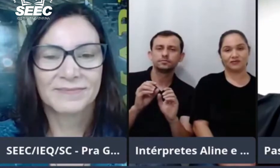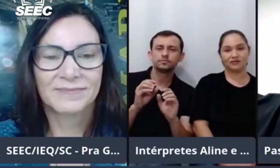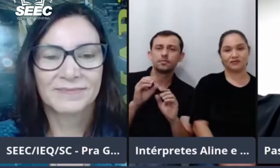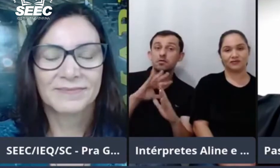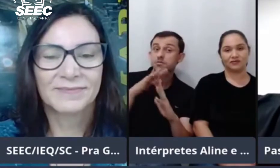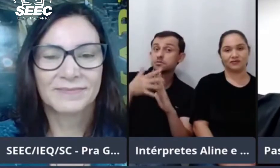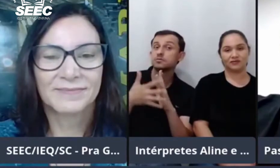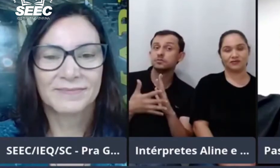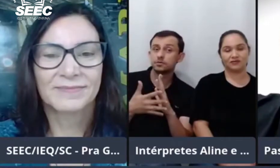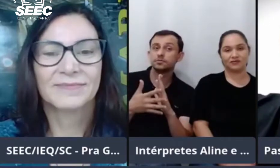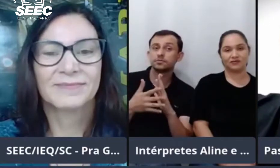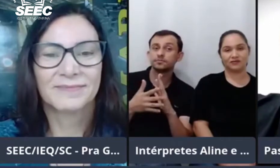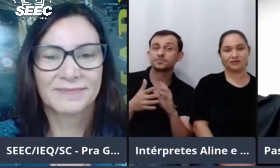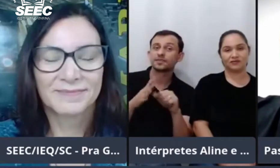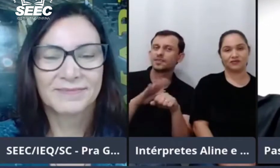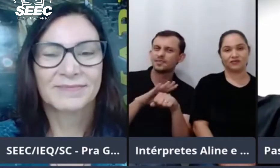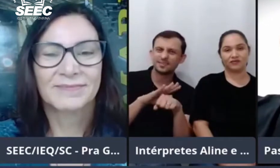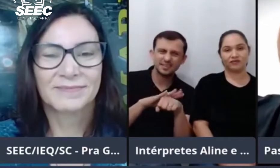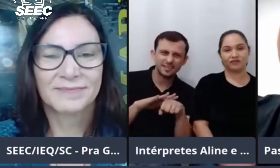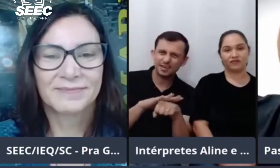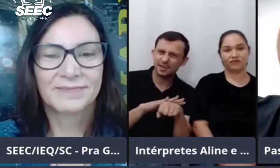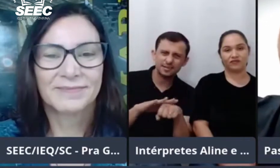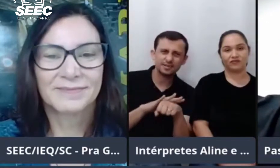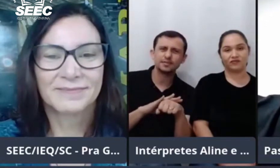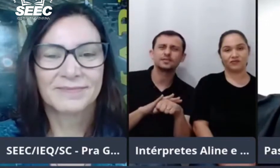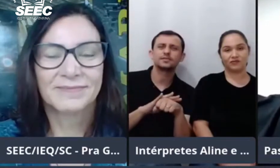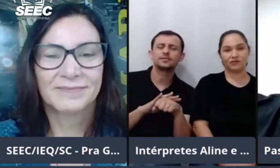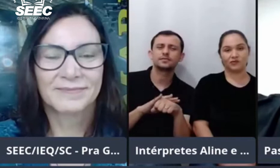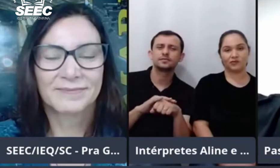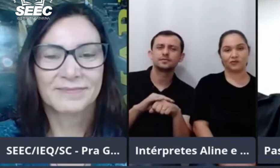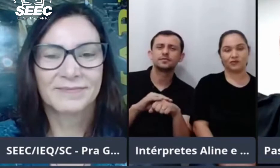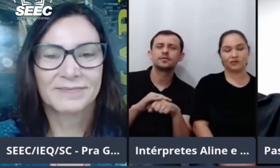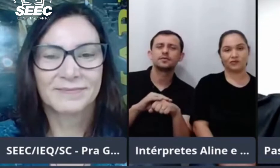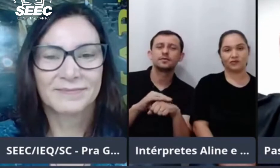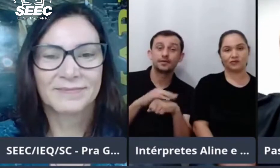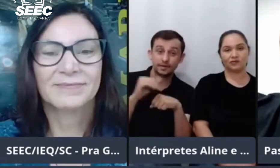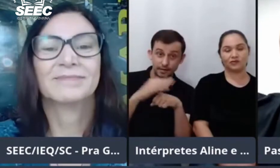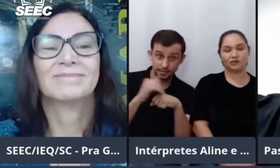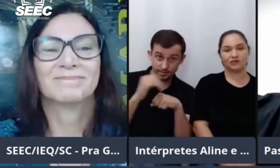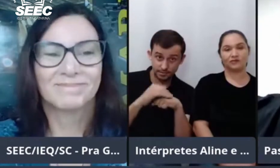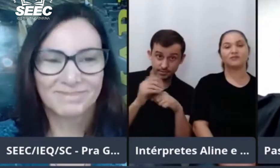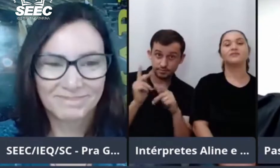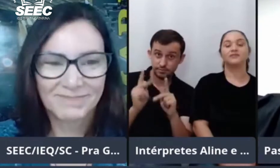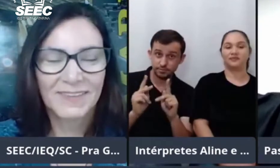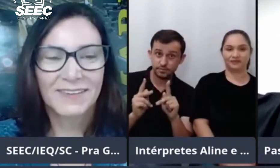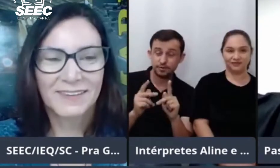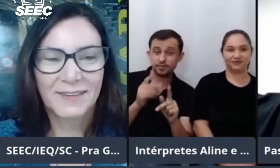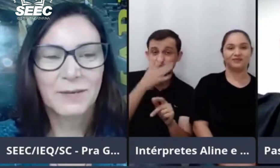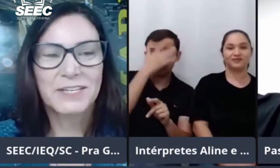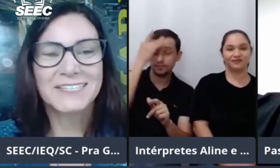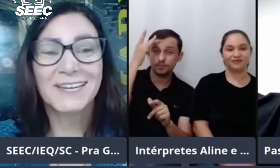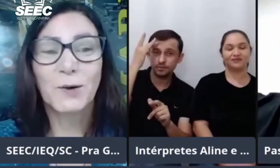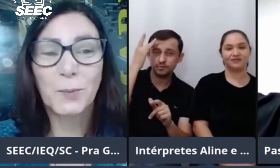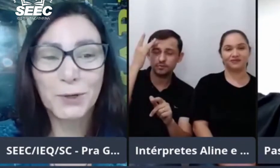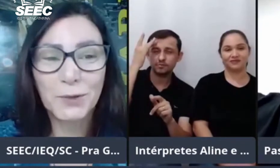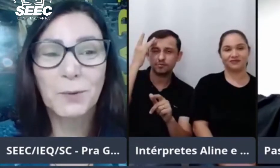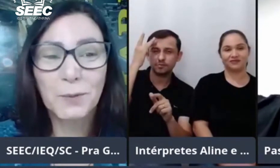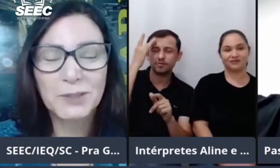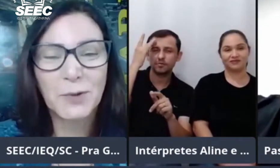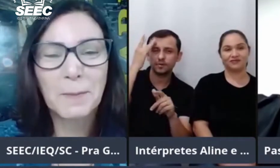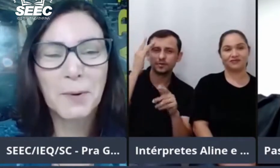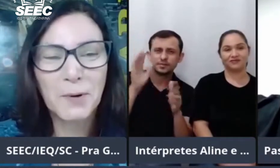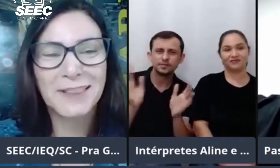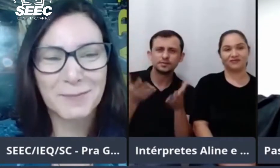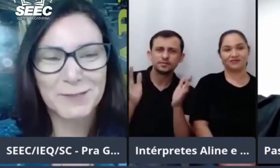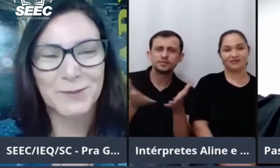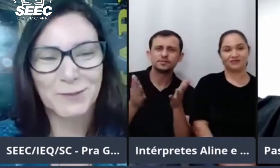muita vontade, muita determinação, e como já falei, vai contagiando alguns na igreja, né, que eles vão recebendo. Eu ia dizer com